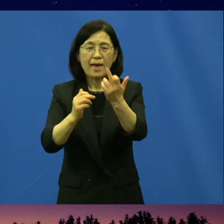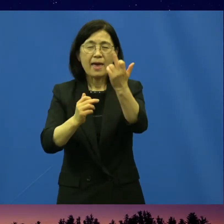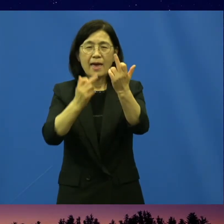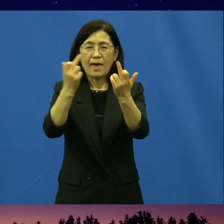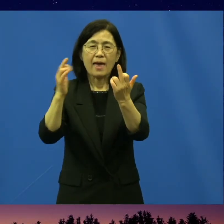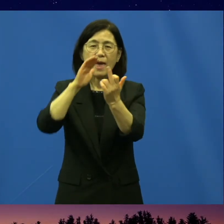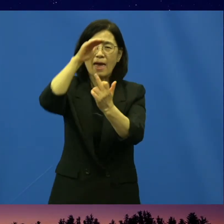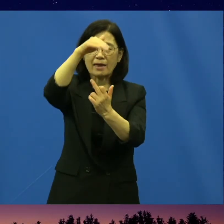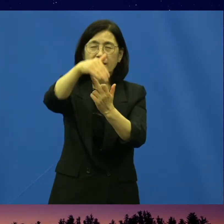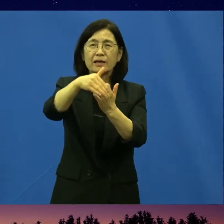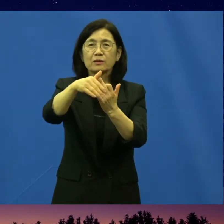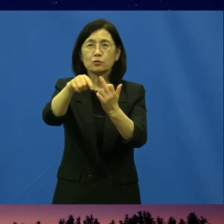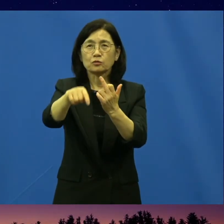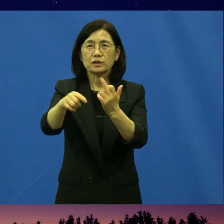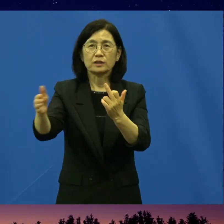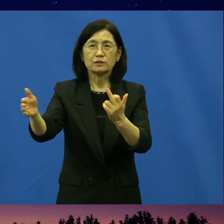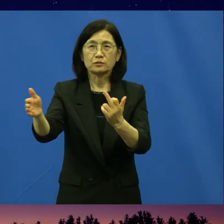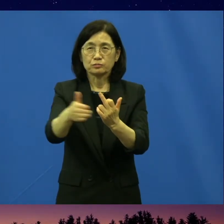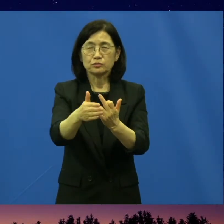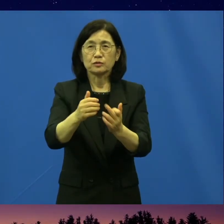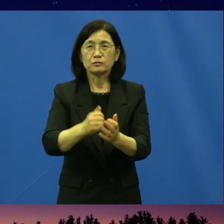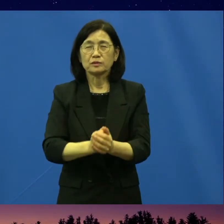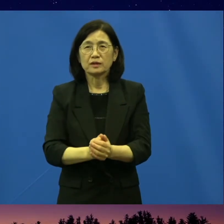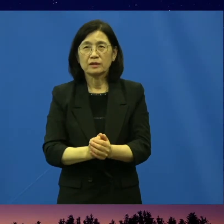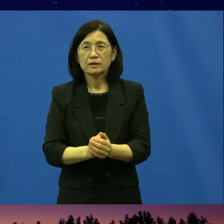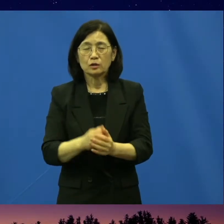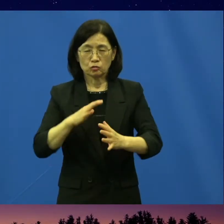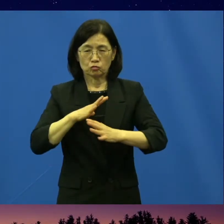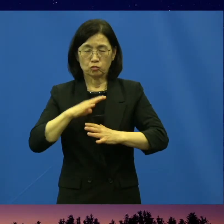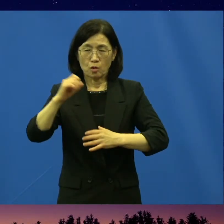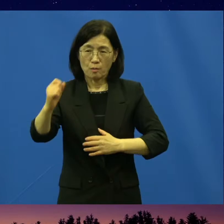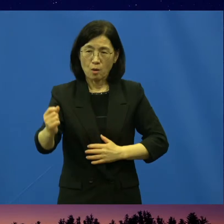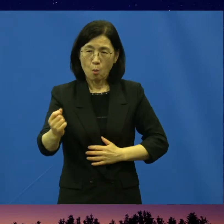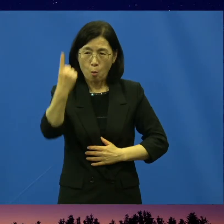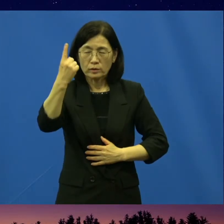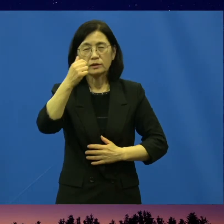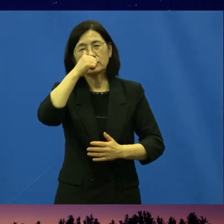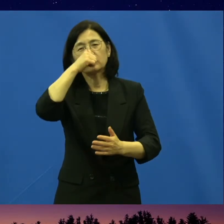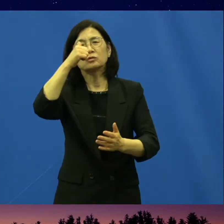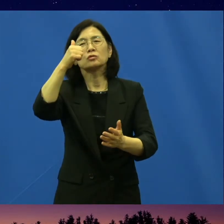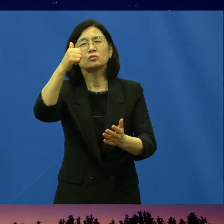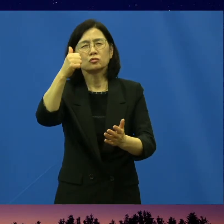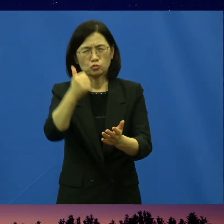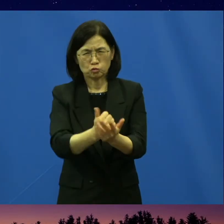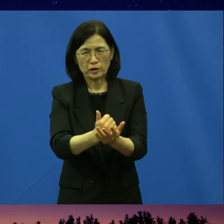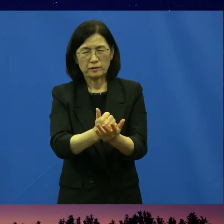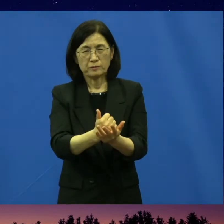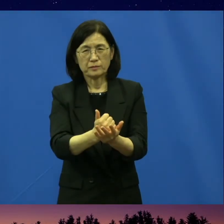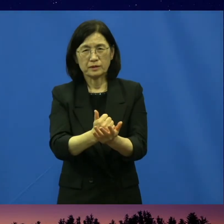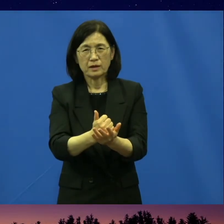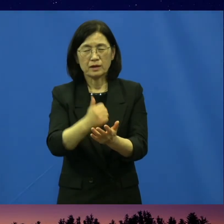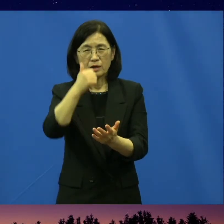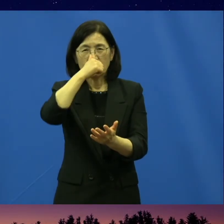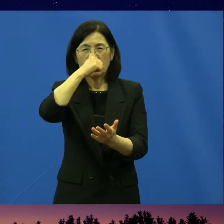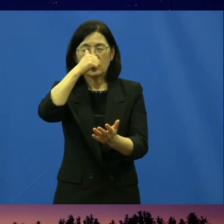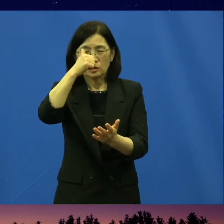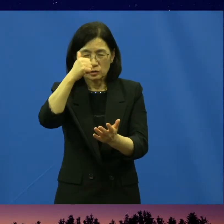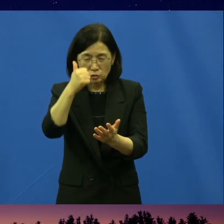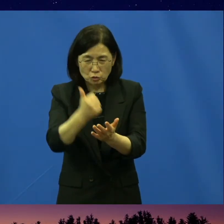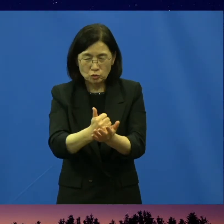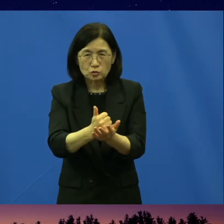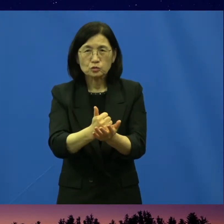이 두려움의 원인은 뭐죠? 죄입니다. 죄. 죄가 세상에 들어온 이후에 두려움이 찾아온 겁니다.